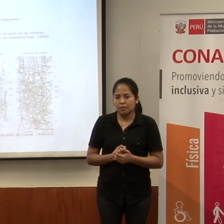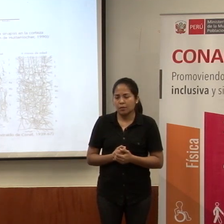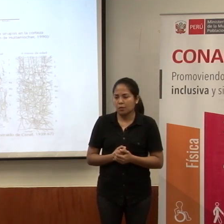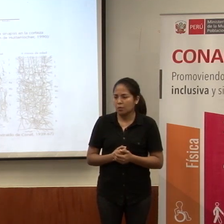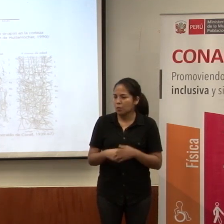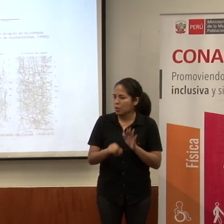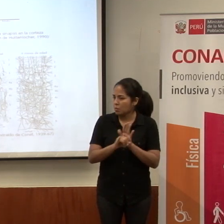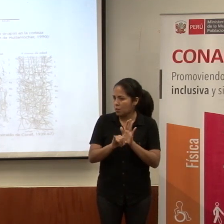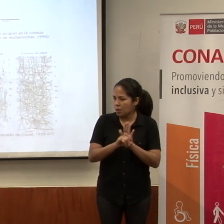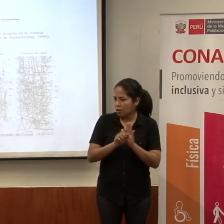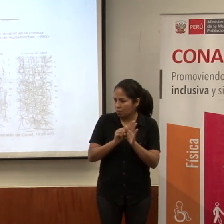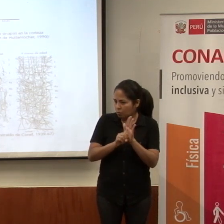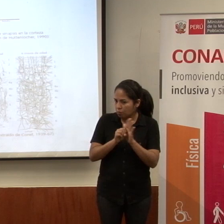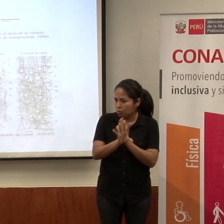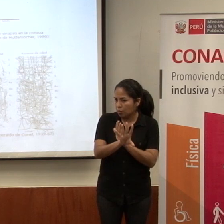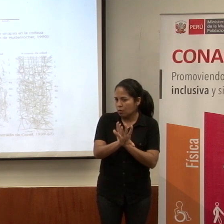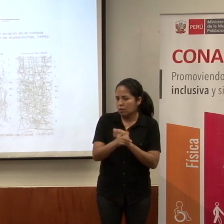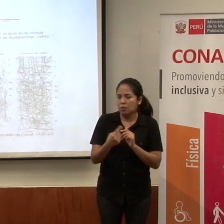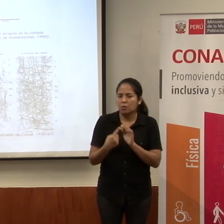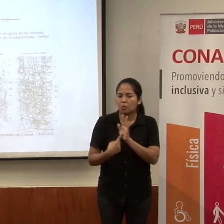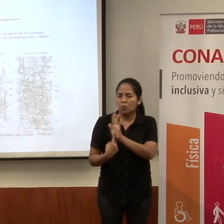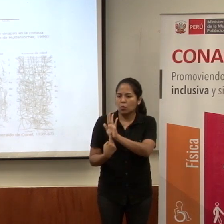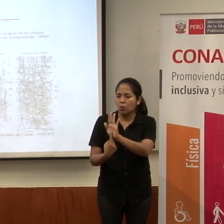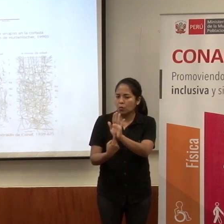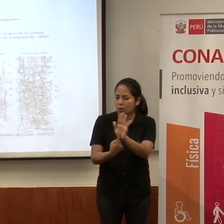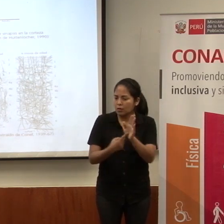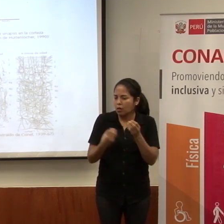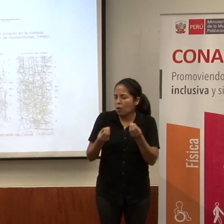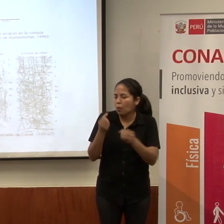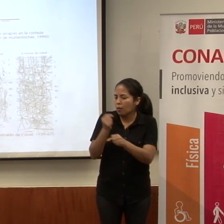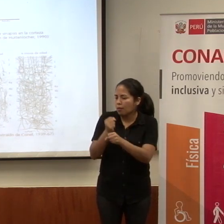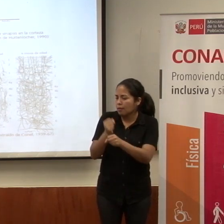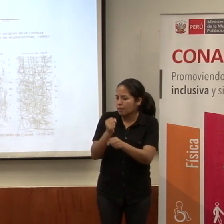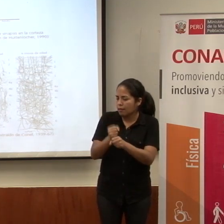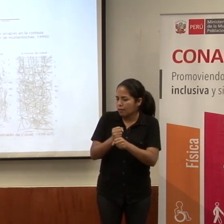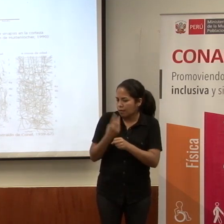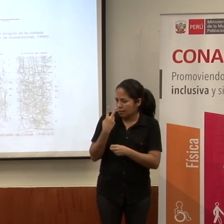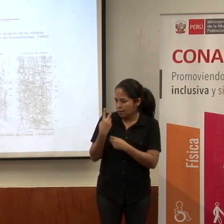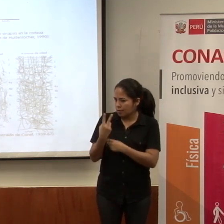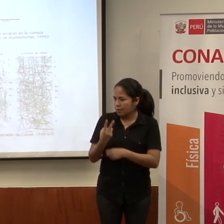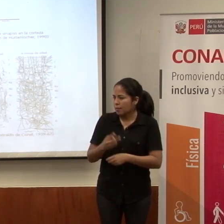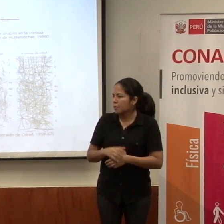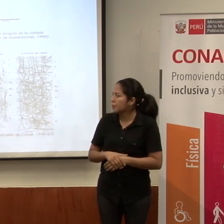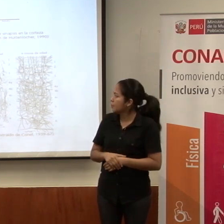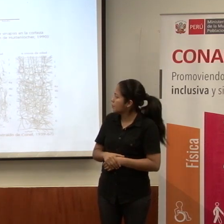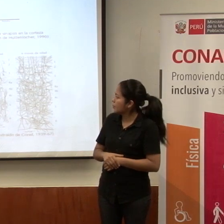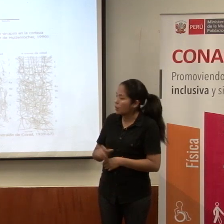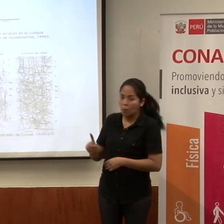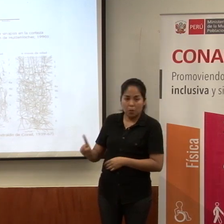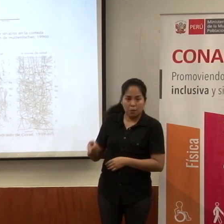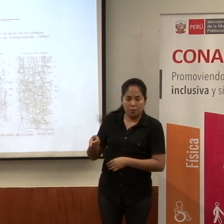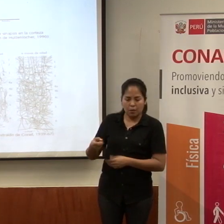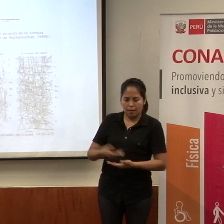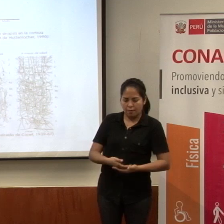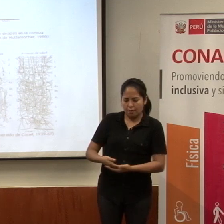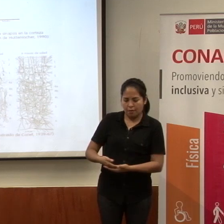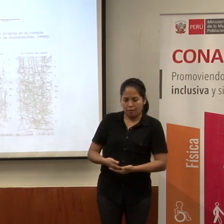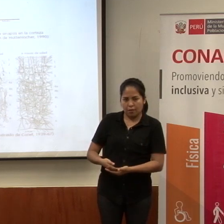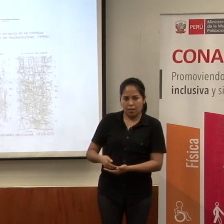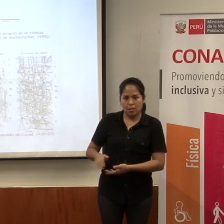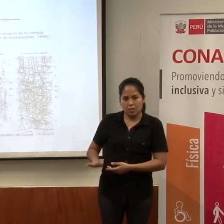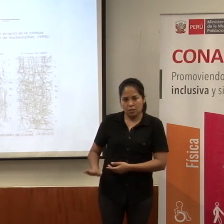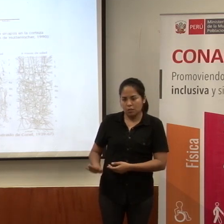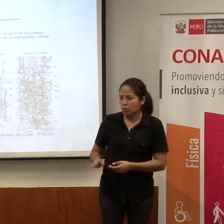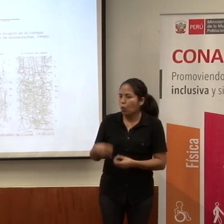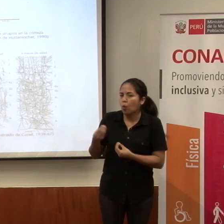lámina de arriba nos muestra la velocidad de formación sináptica y miren ustedes cómo en los primeros meses, en la línea